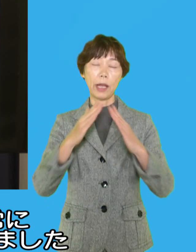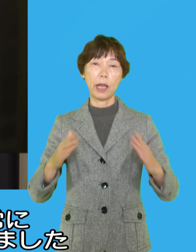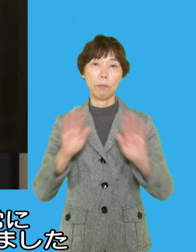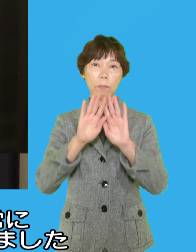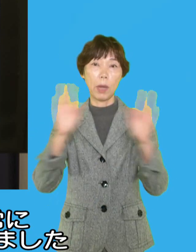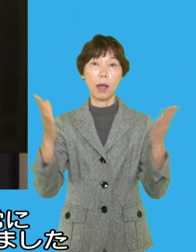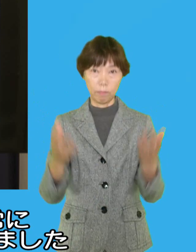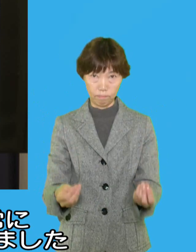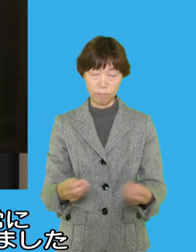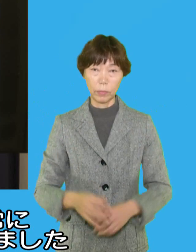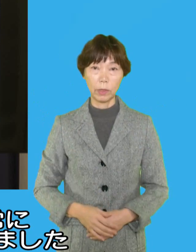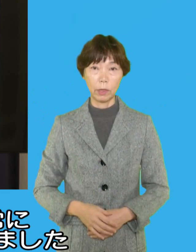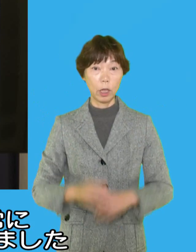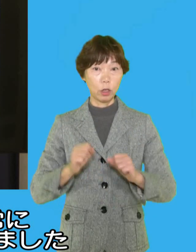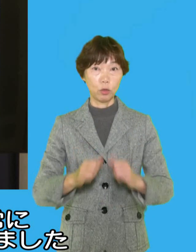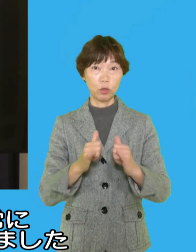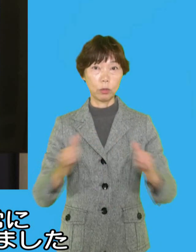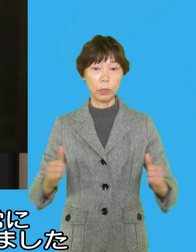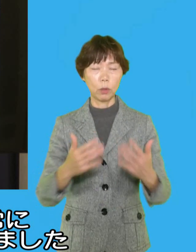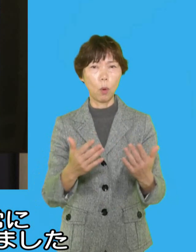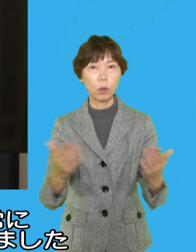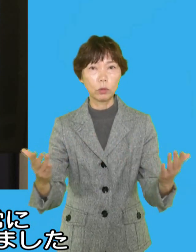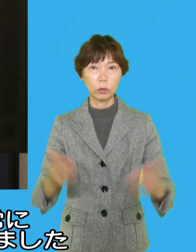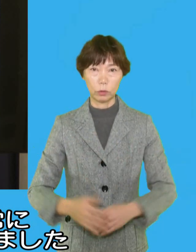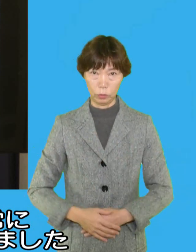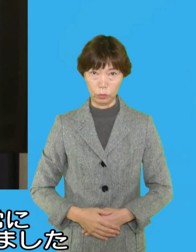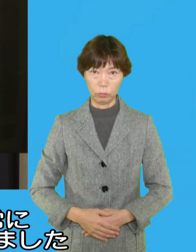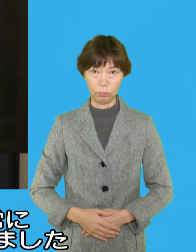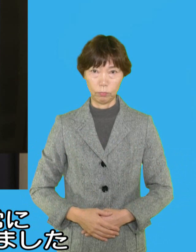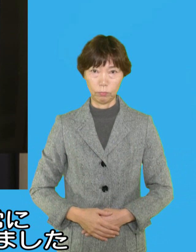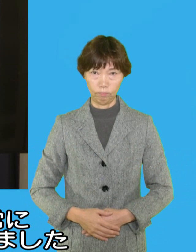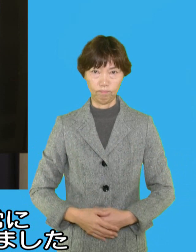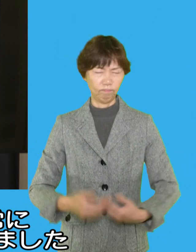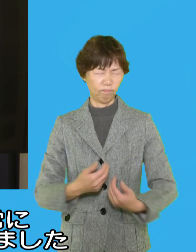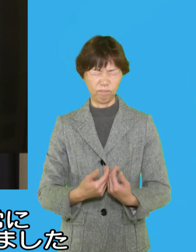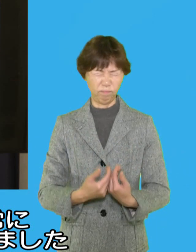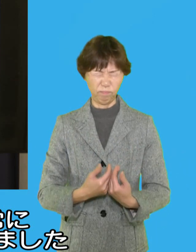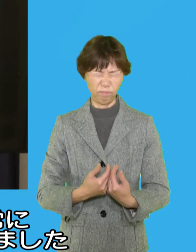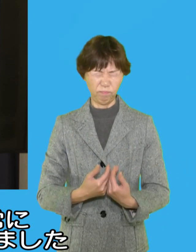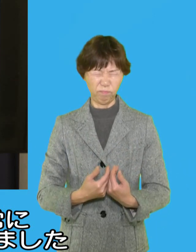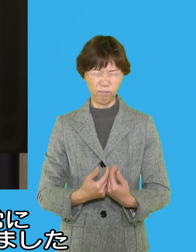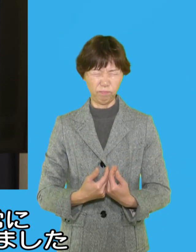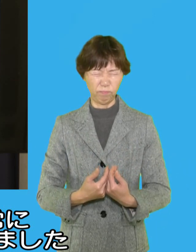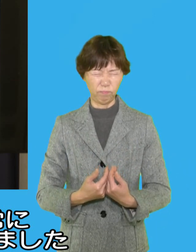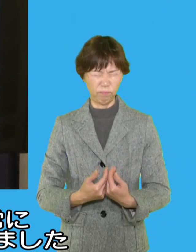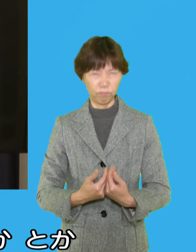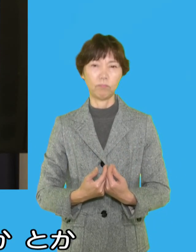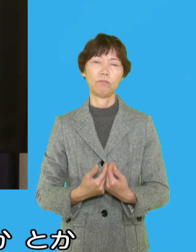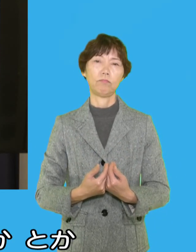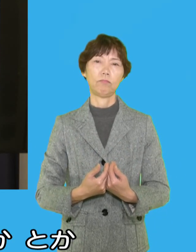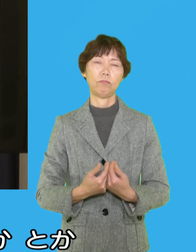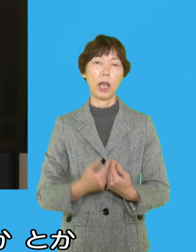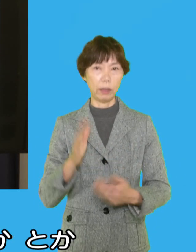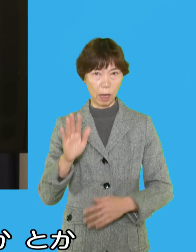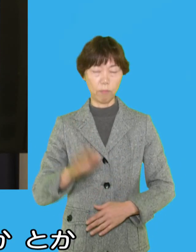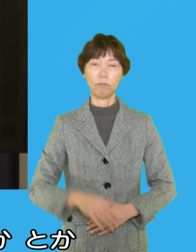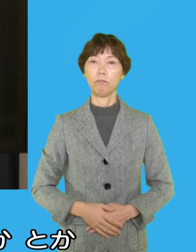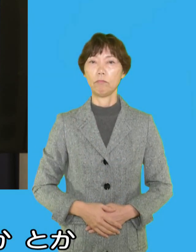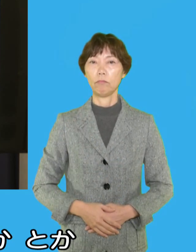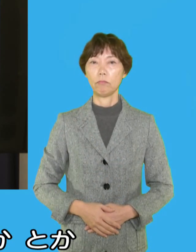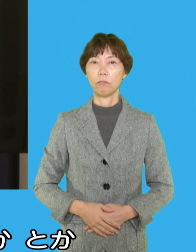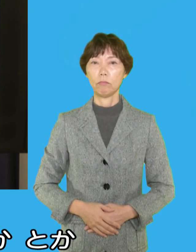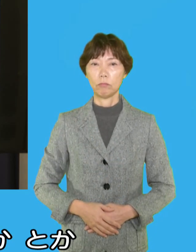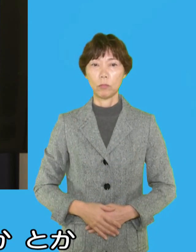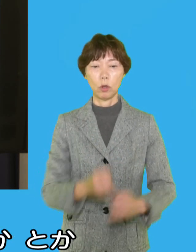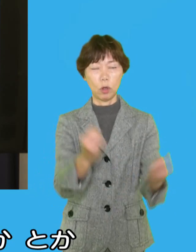はい、まあ、住民の方の多くがですね、非常に強い抵抗を しておられました。まあ、なん